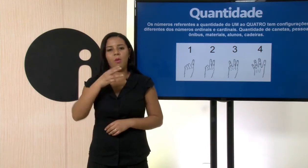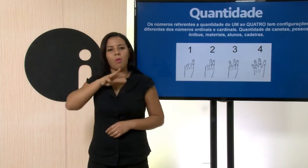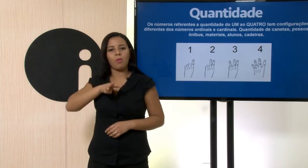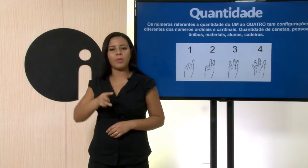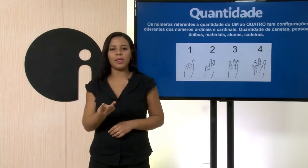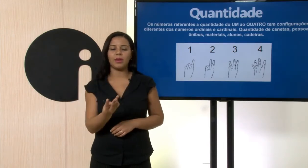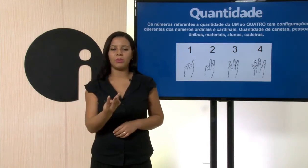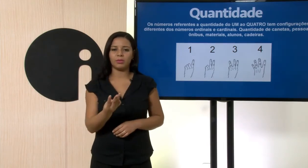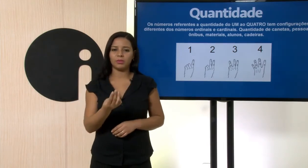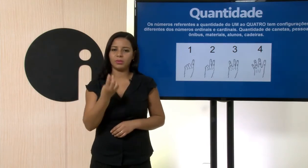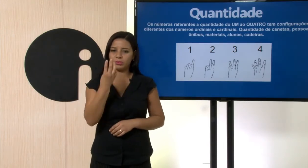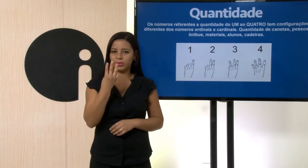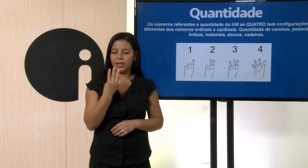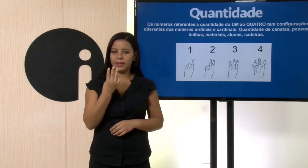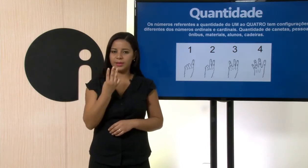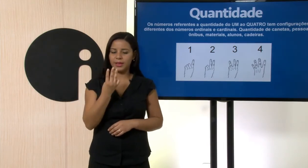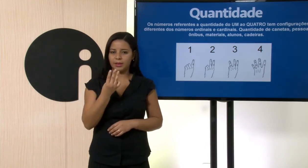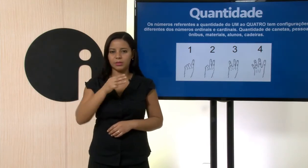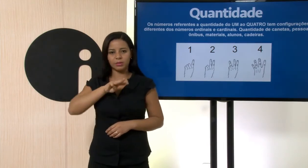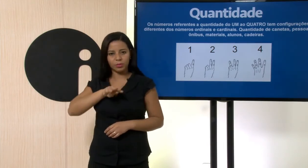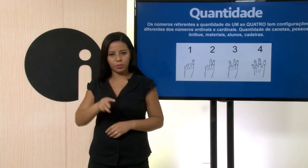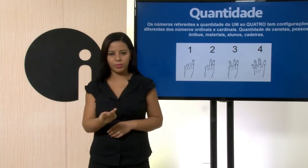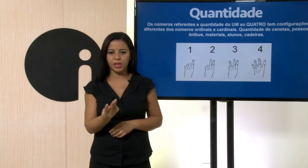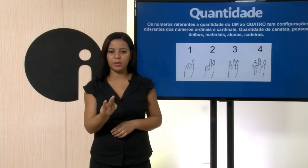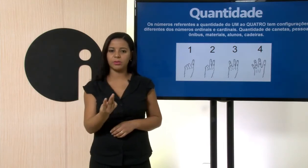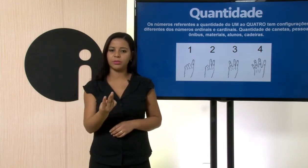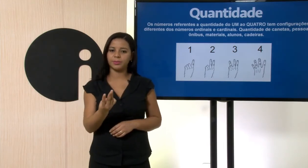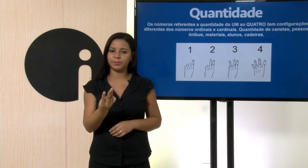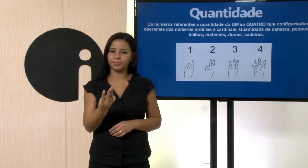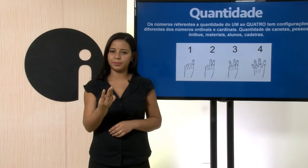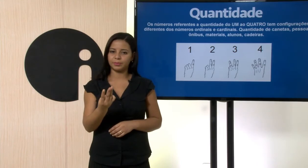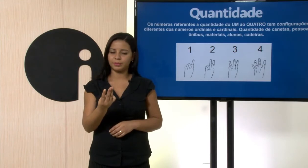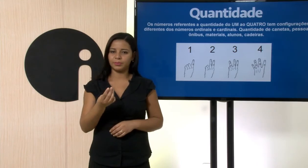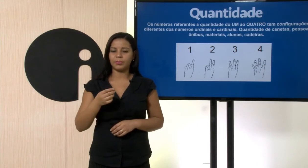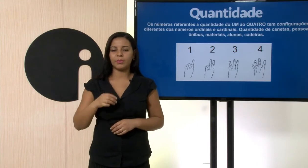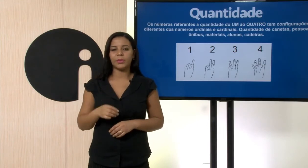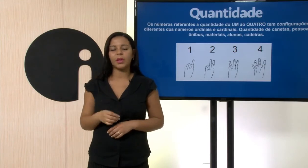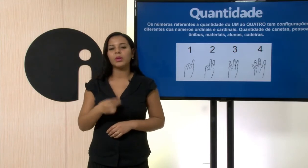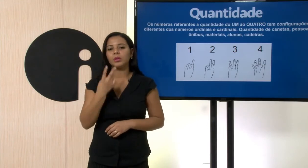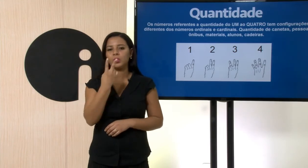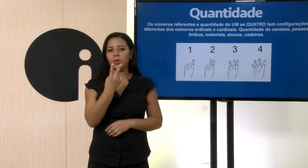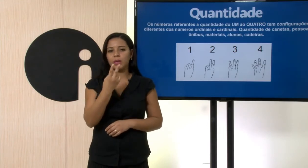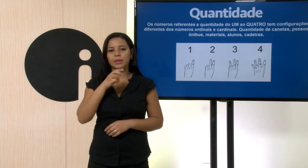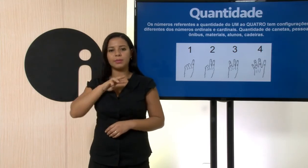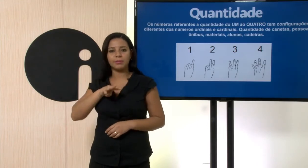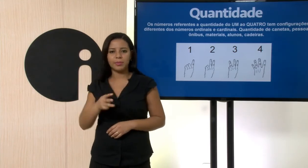1 milhão com 3 dedos, 1 milhão, 2